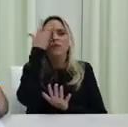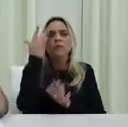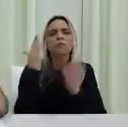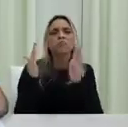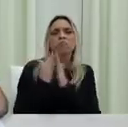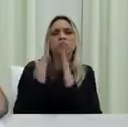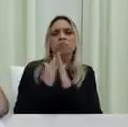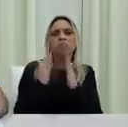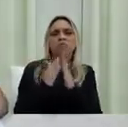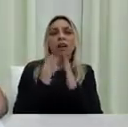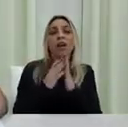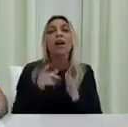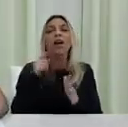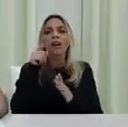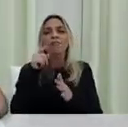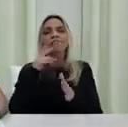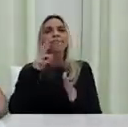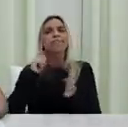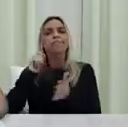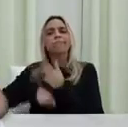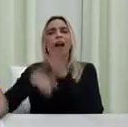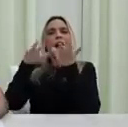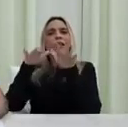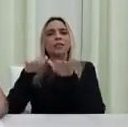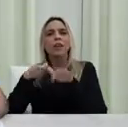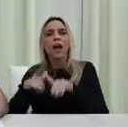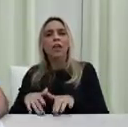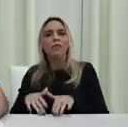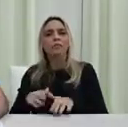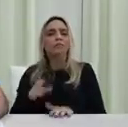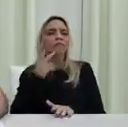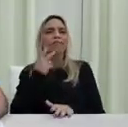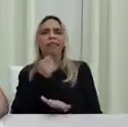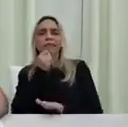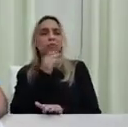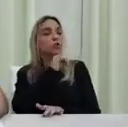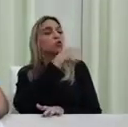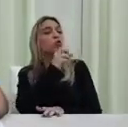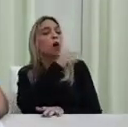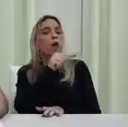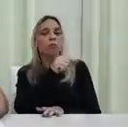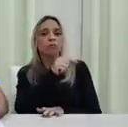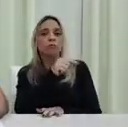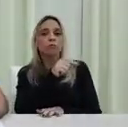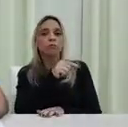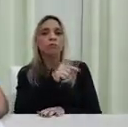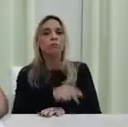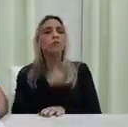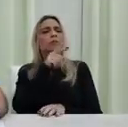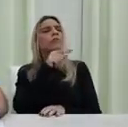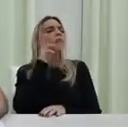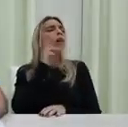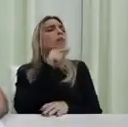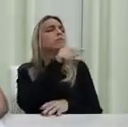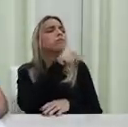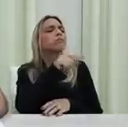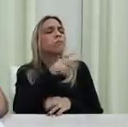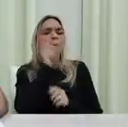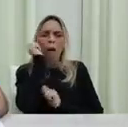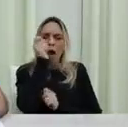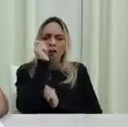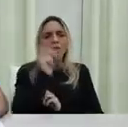morava, e fazia o cadastramento por telefone. E era assim, era o João, né? O João, o senhor tal, o